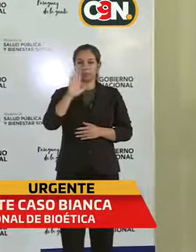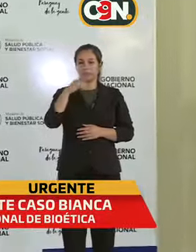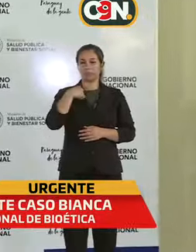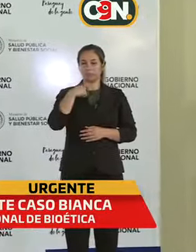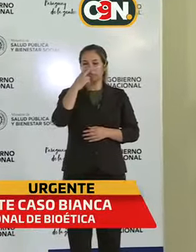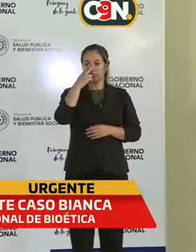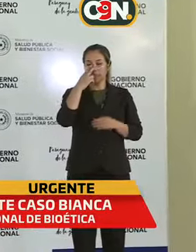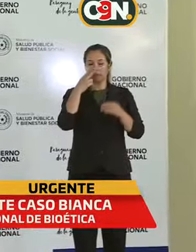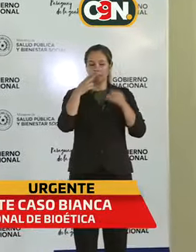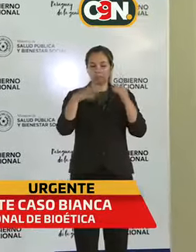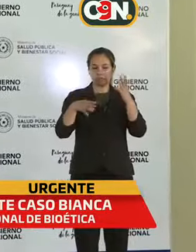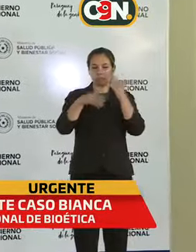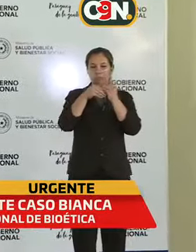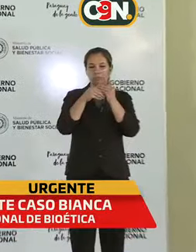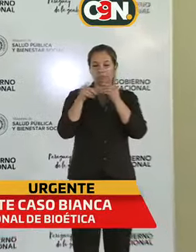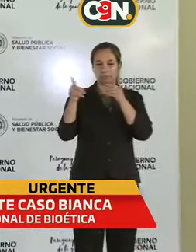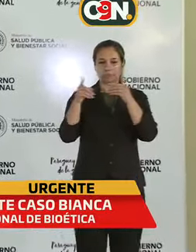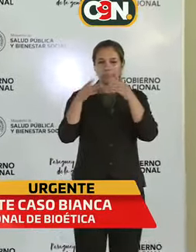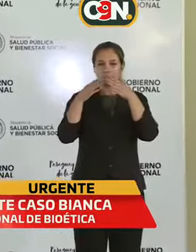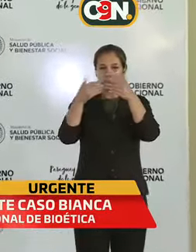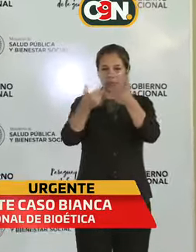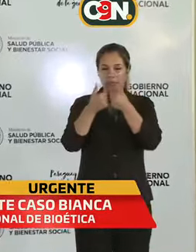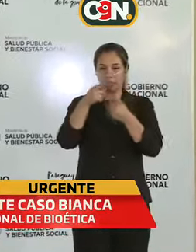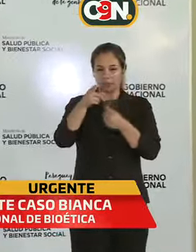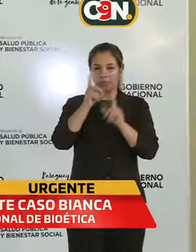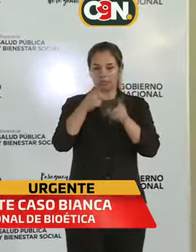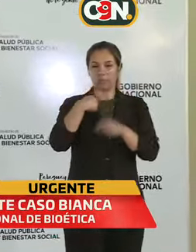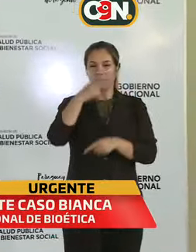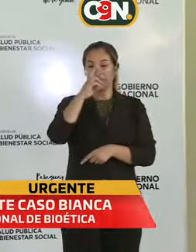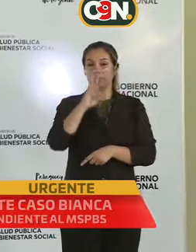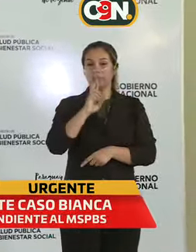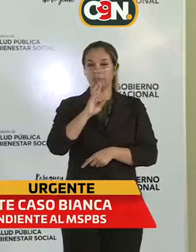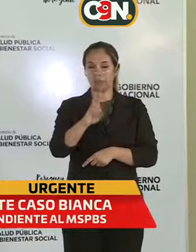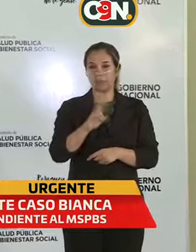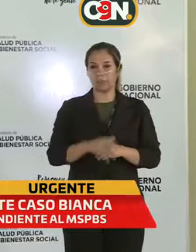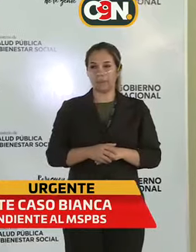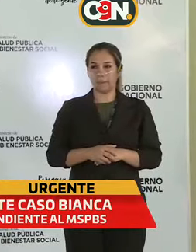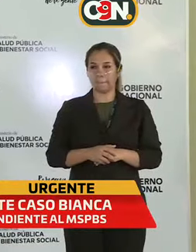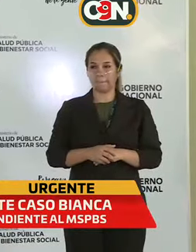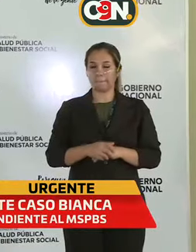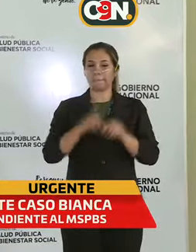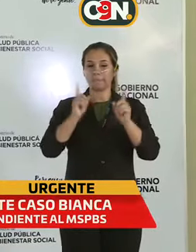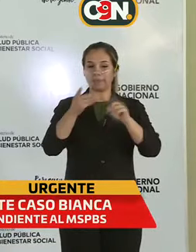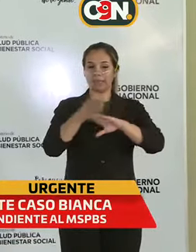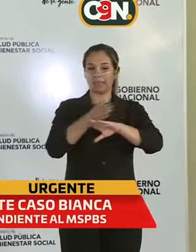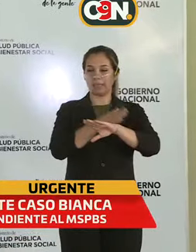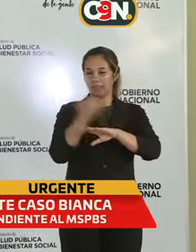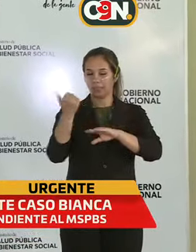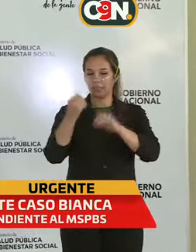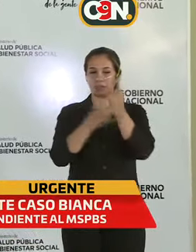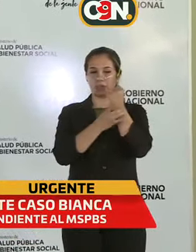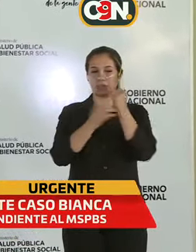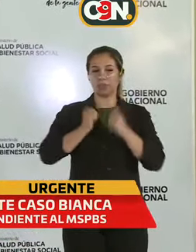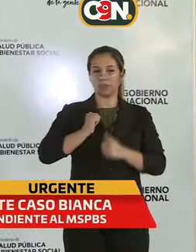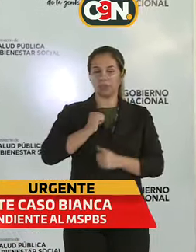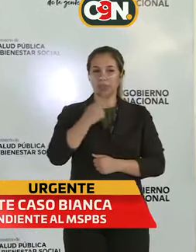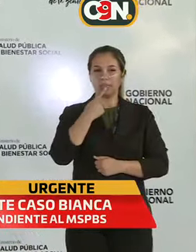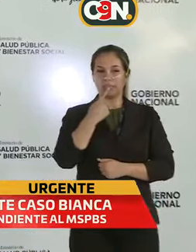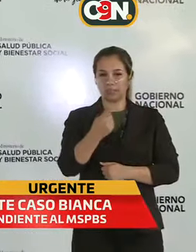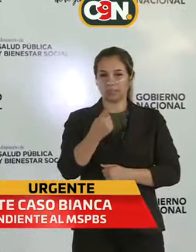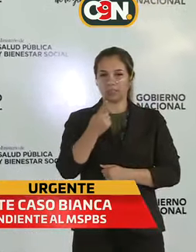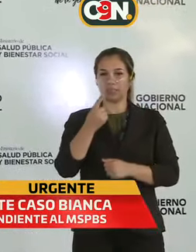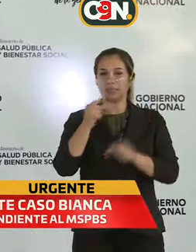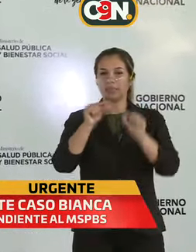gustaría complementar un poco esa pregunta también, por favor, la respuesta. Ya lo ha expresado aquí la doctora en términos de